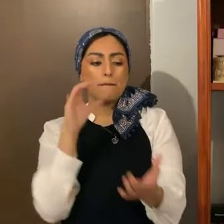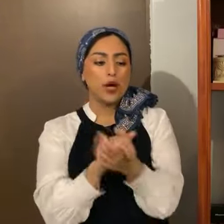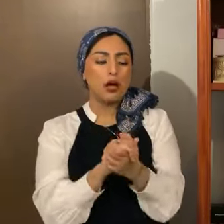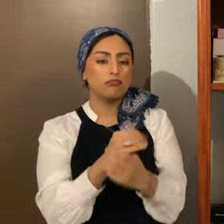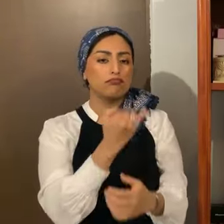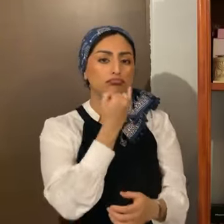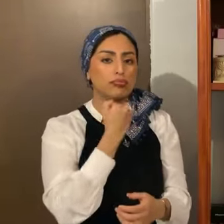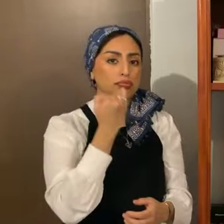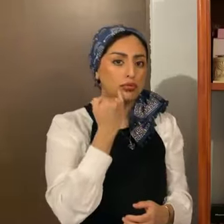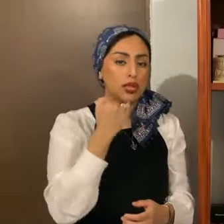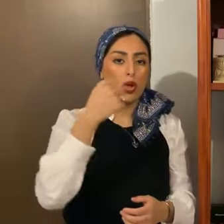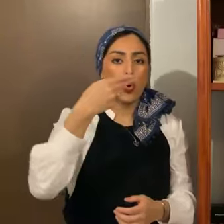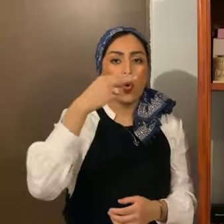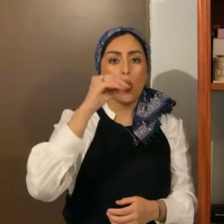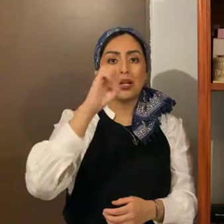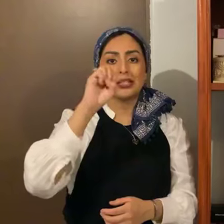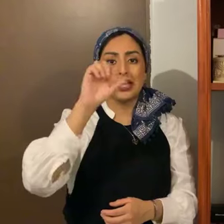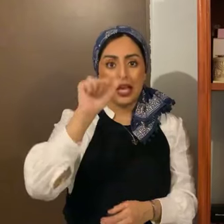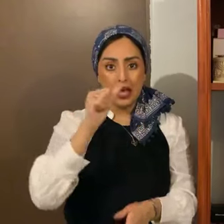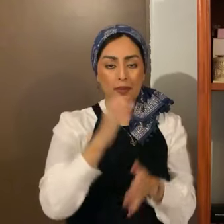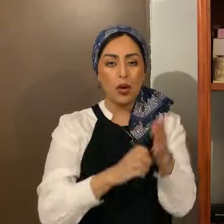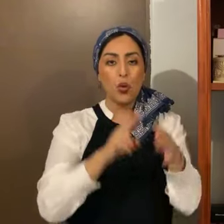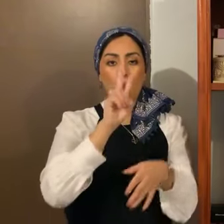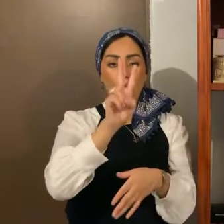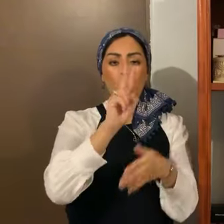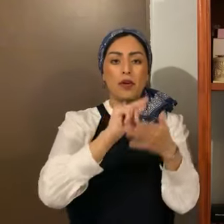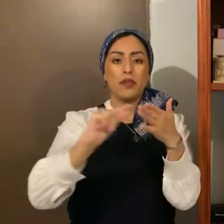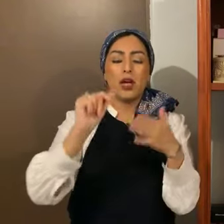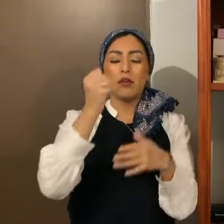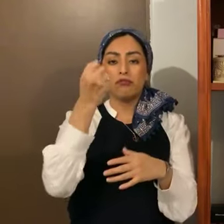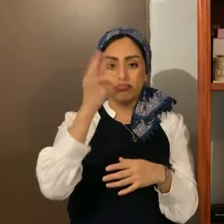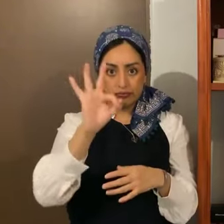Israel. Oseas capítulo 2, verso 19.